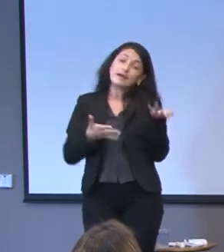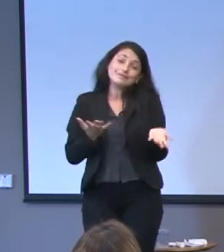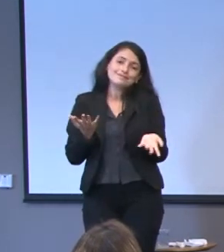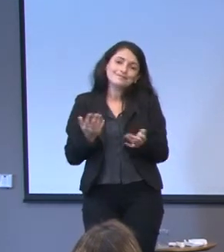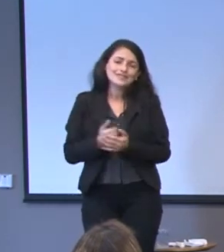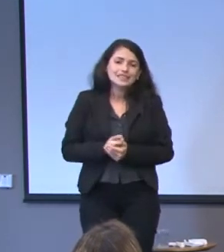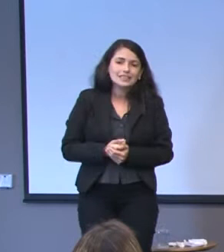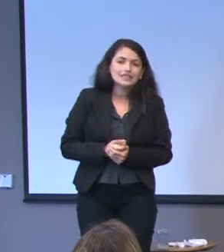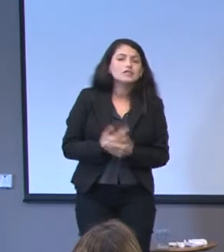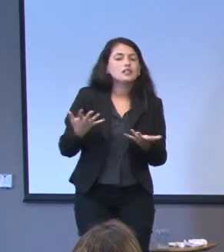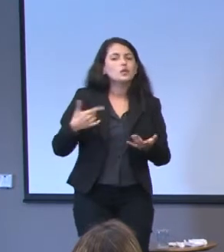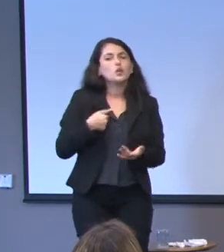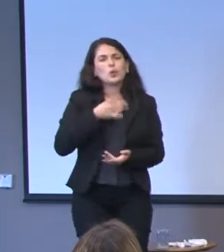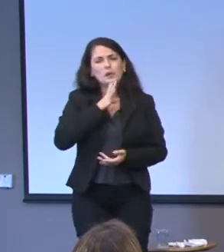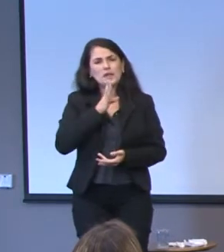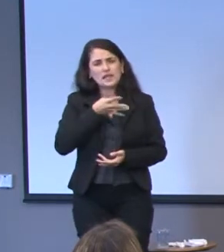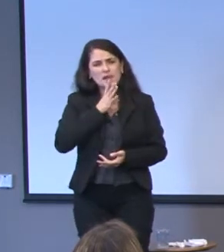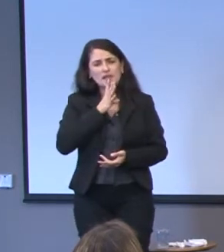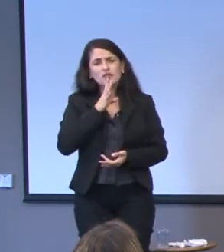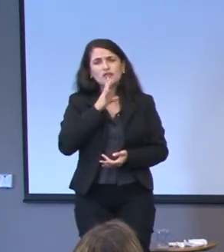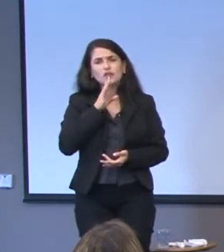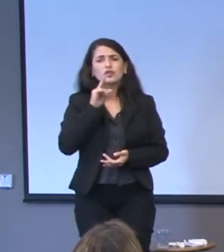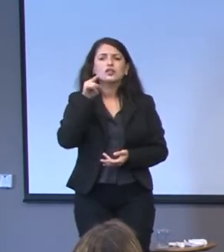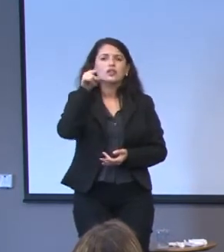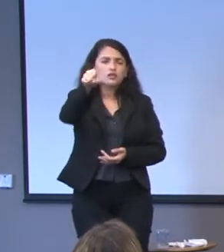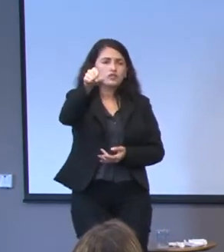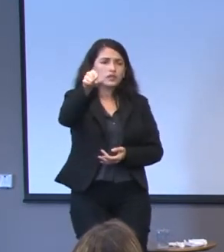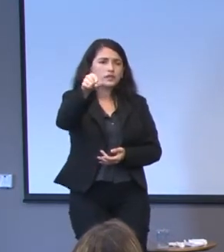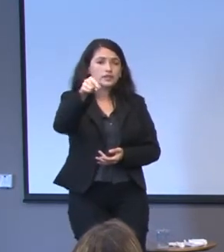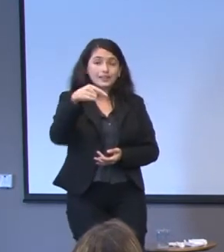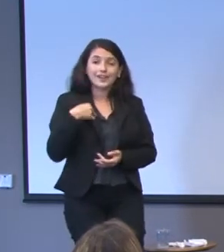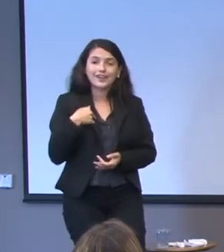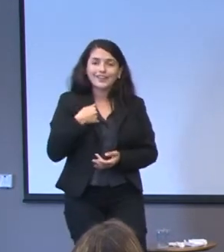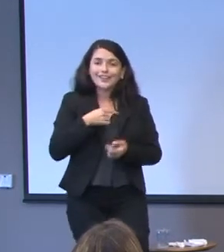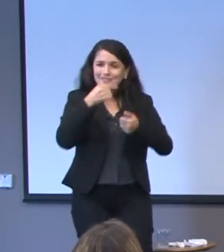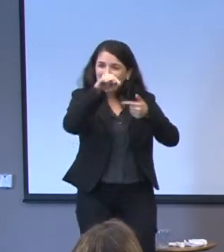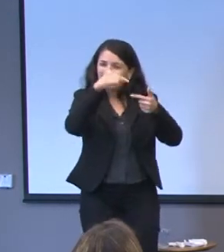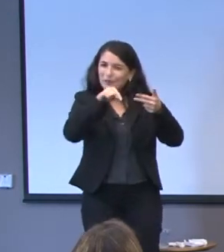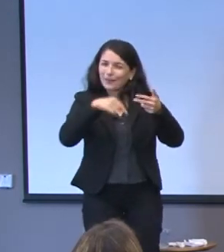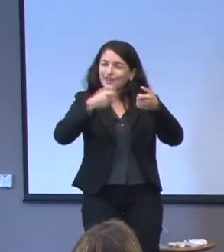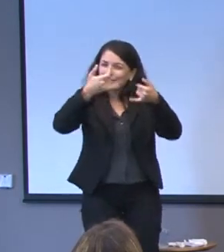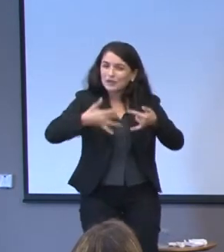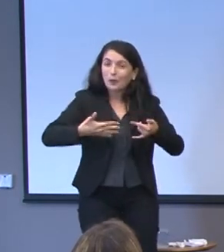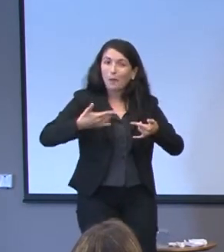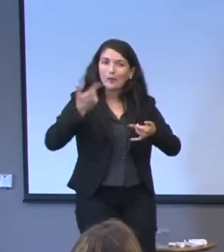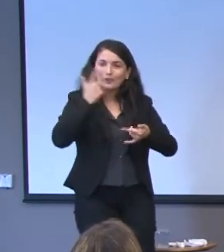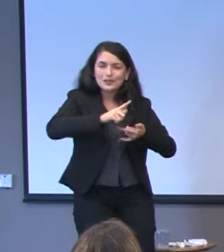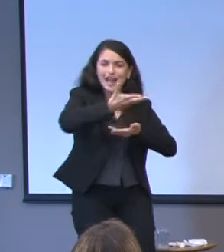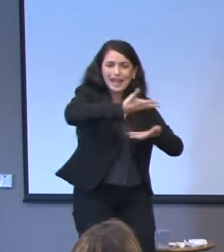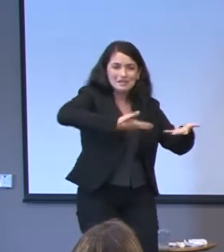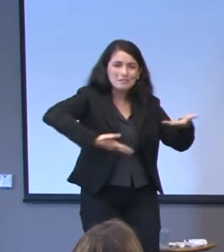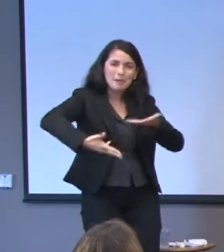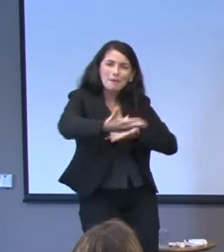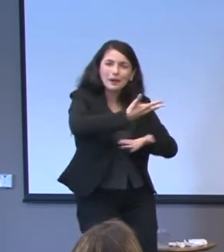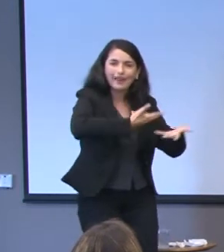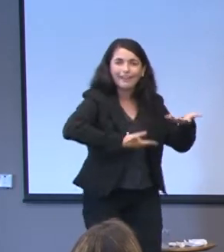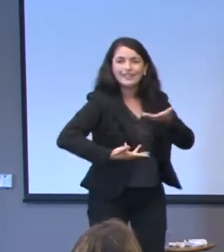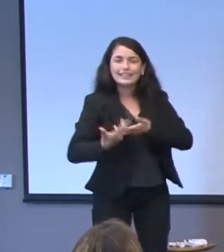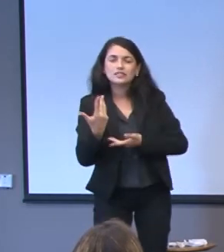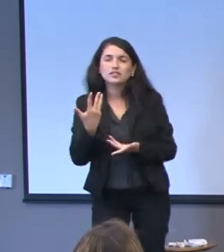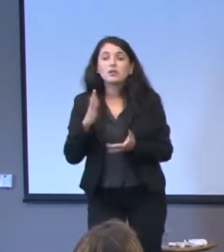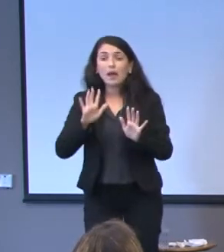Eu conheço os argumentos que o Danilo usou e vibro com cada um deles, mas já apanhei demais